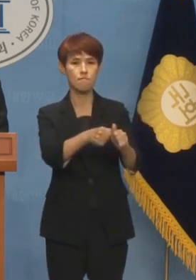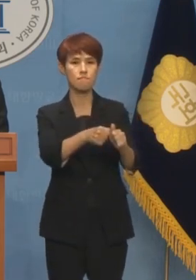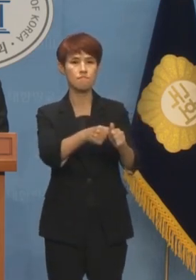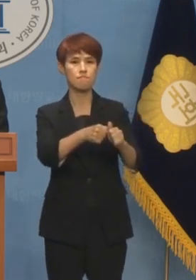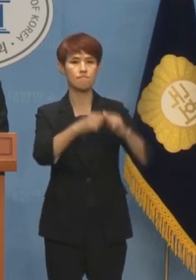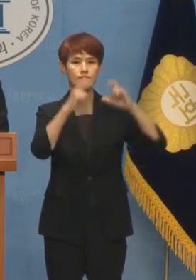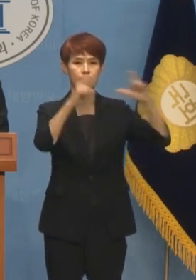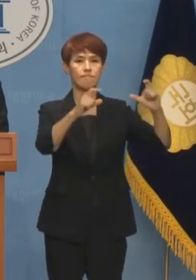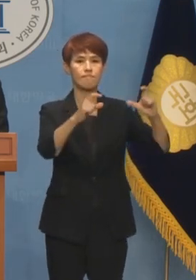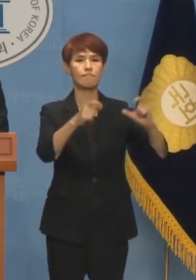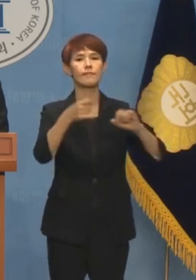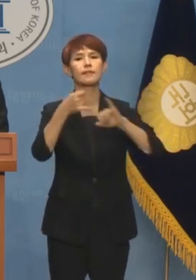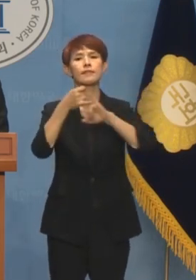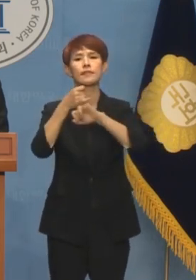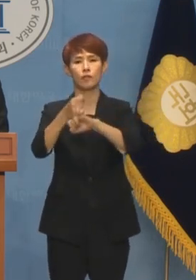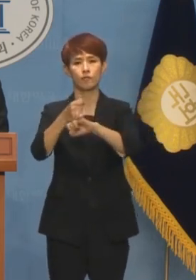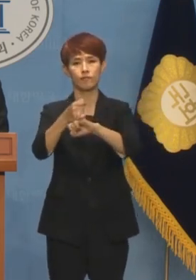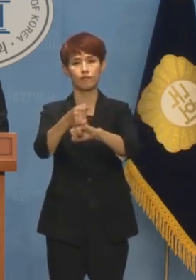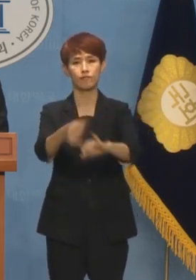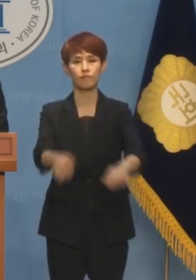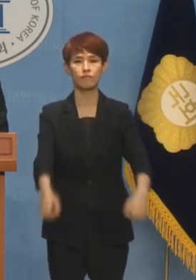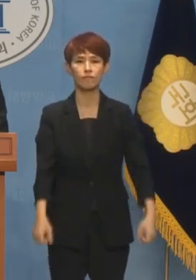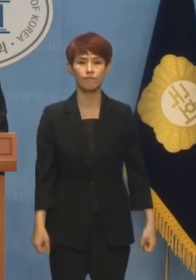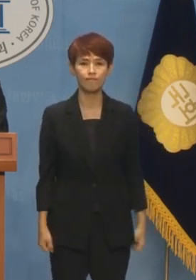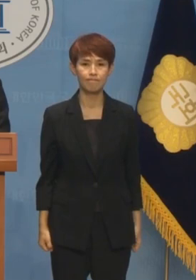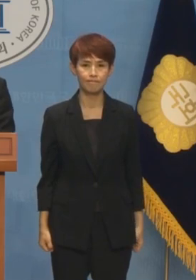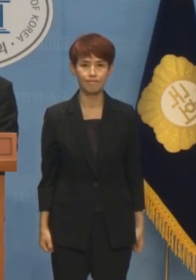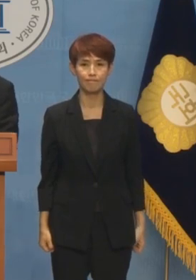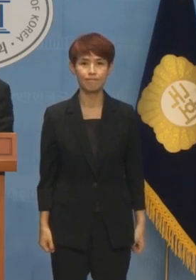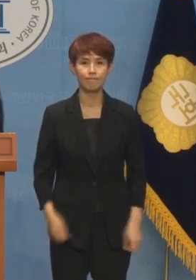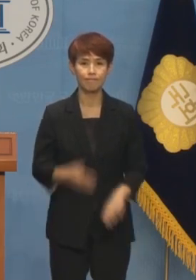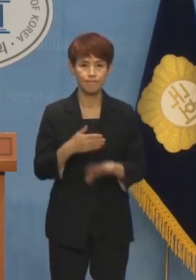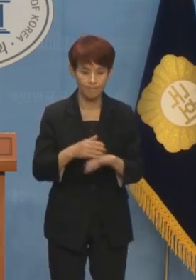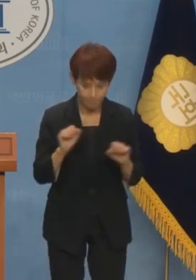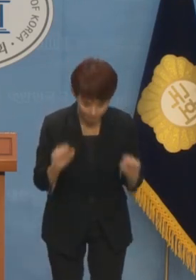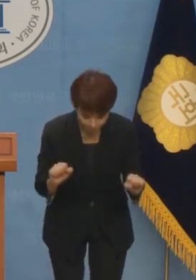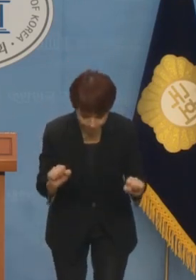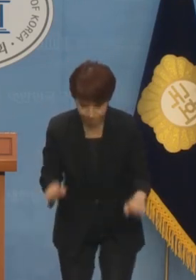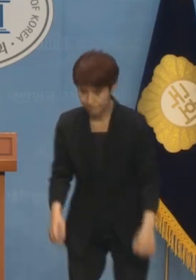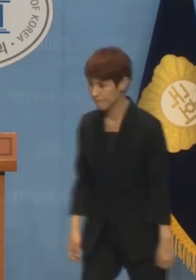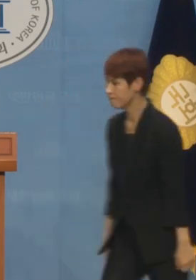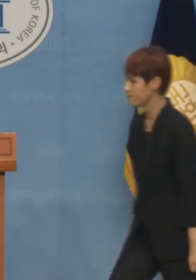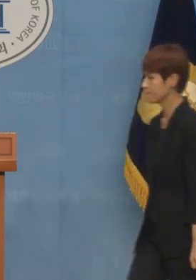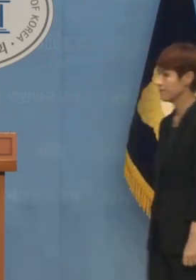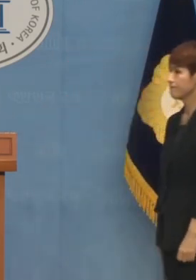지울 것을 국민께 약속드립니다. 이상입니다.